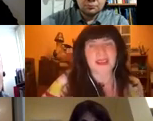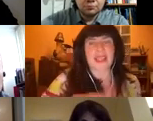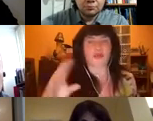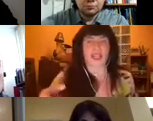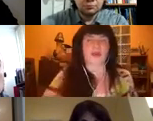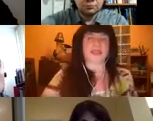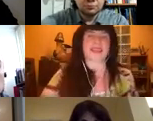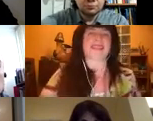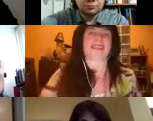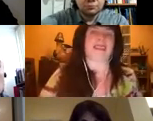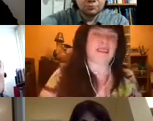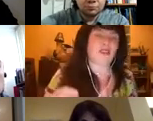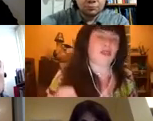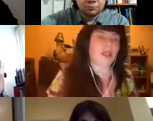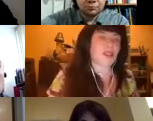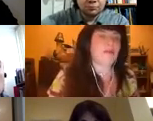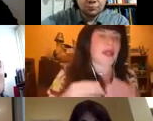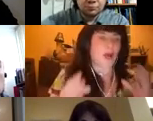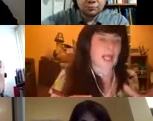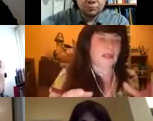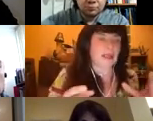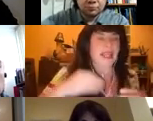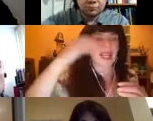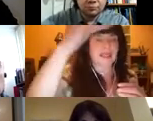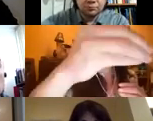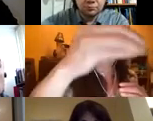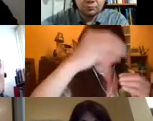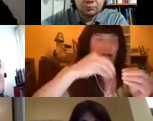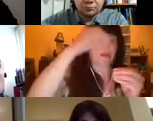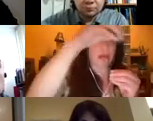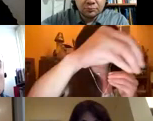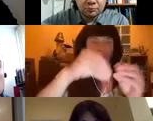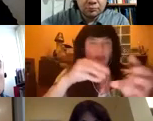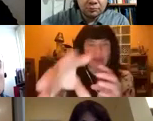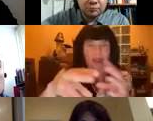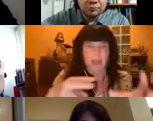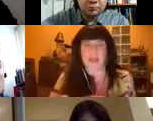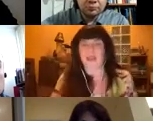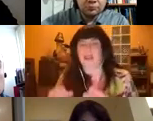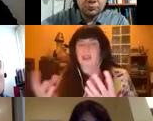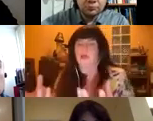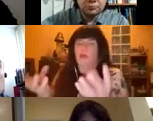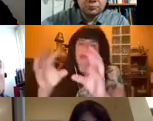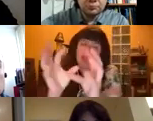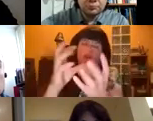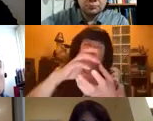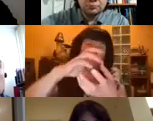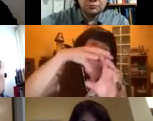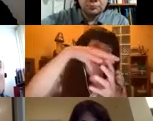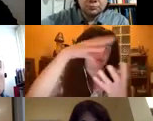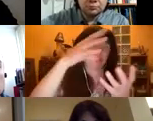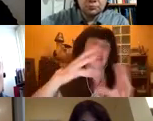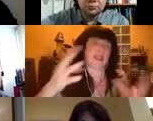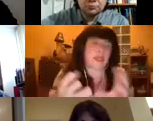tradicionalmente el estudio de lengua de señas se centra en configuraciones manuales, en la seña o en la mano que uno ve, ¿verdad? Mover